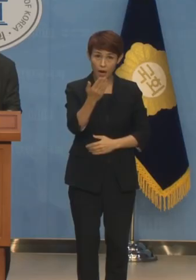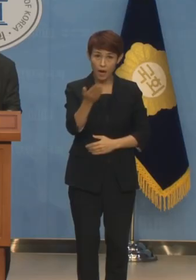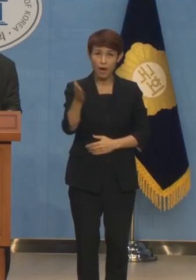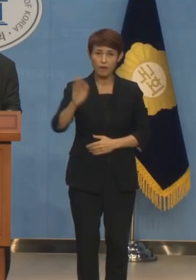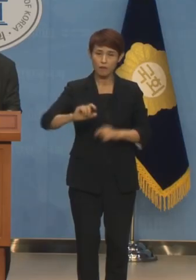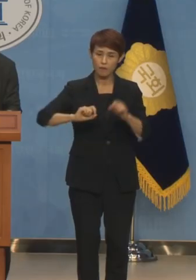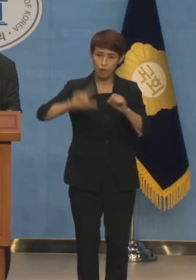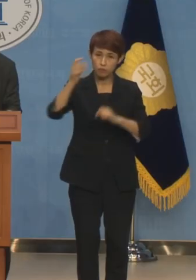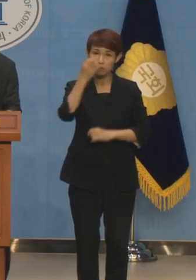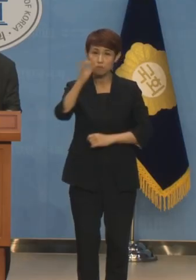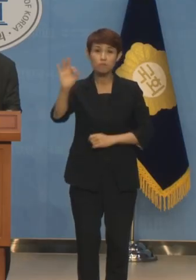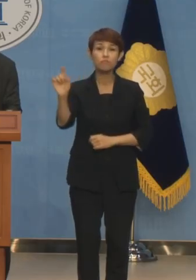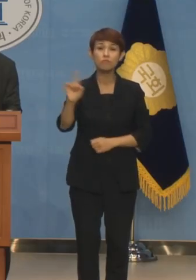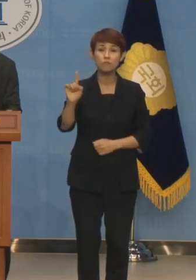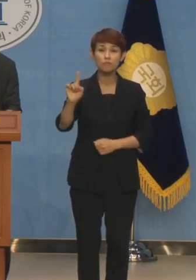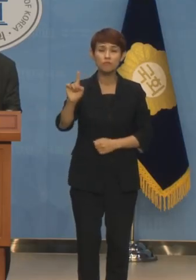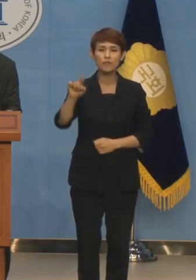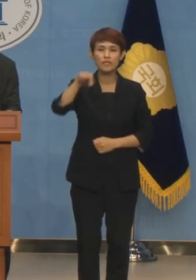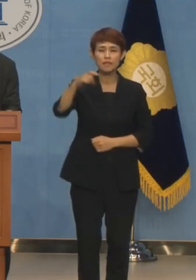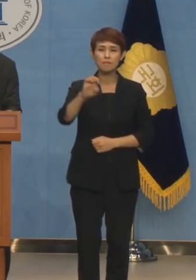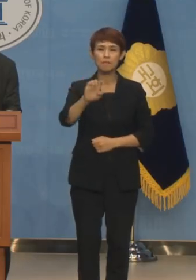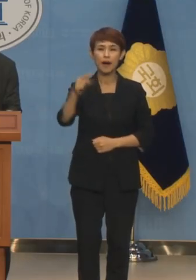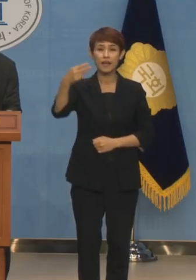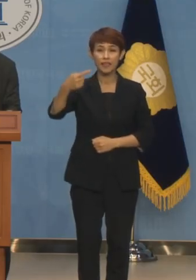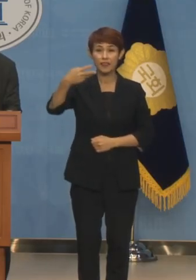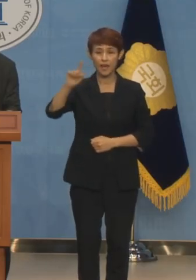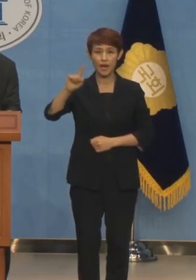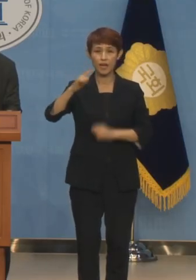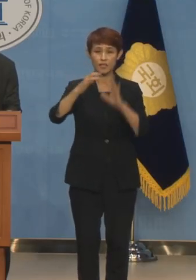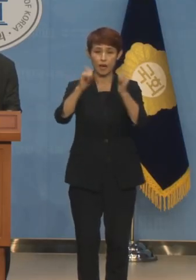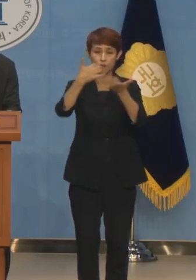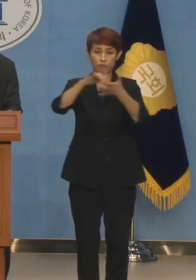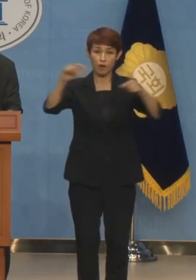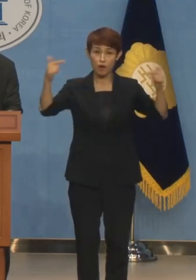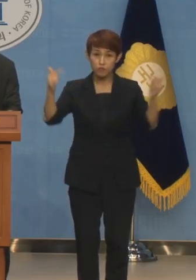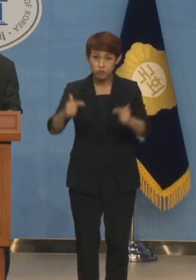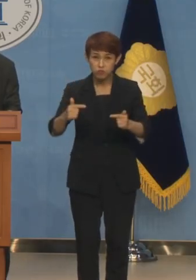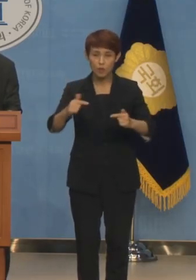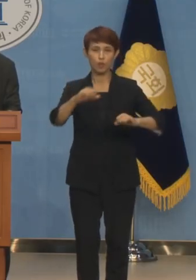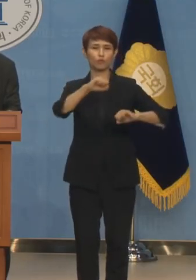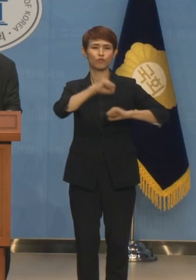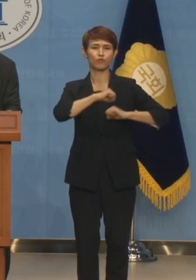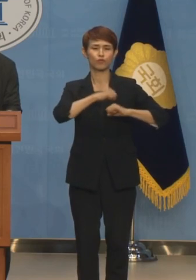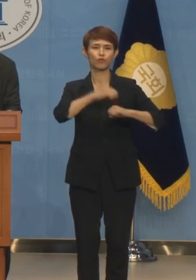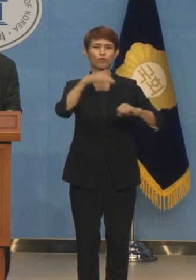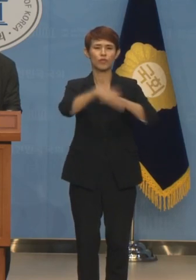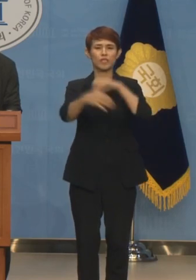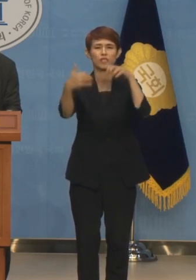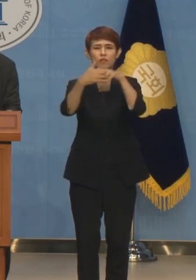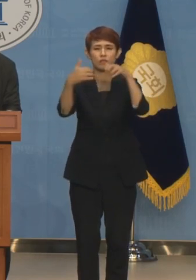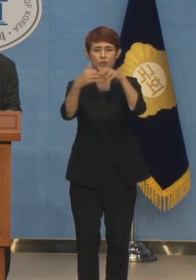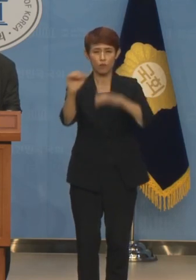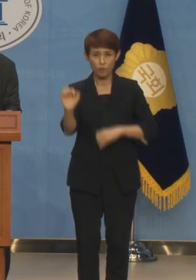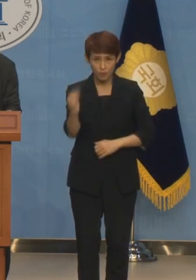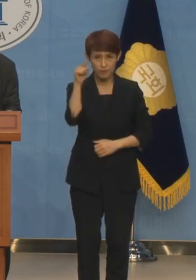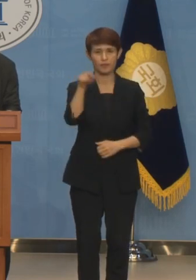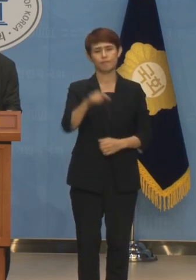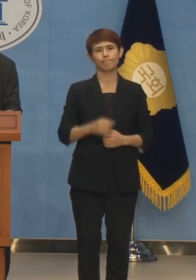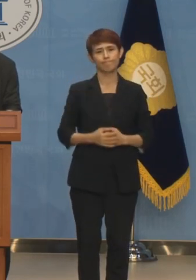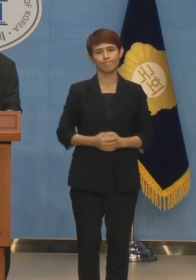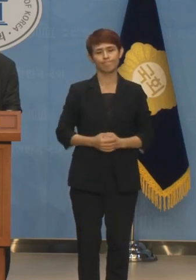대체적으로 인정하는 것은 스파르타의 인구 감소가 군국주의 전쟁 국가에서 기인했다는